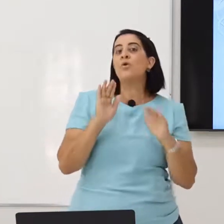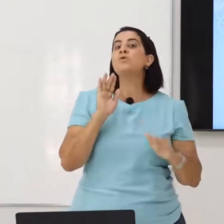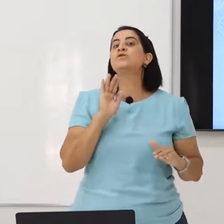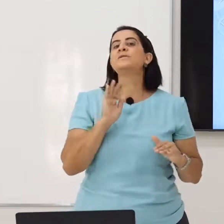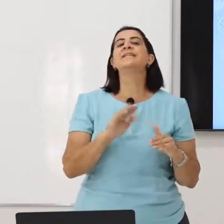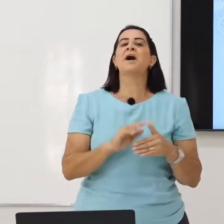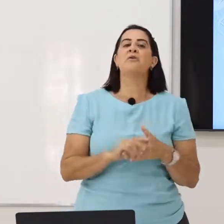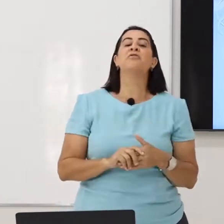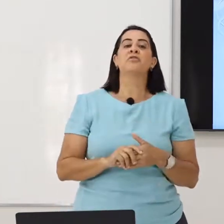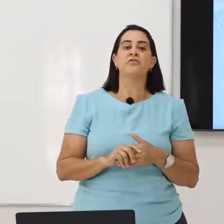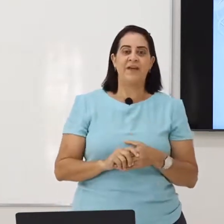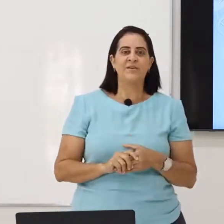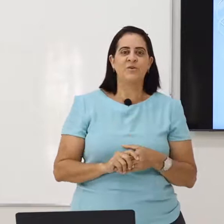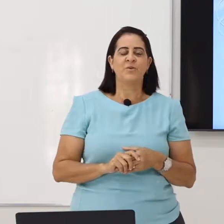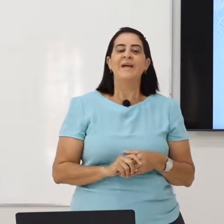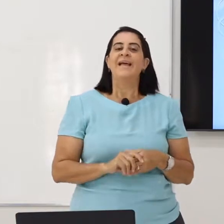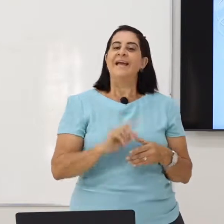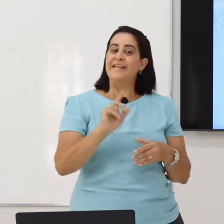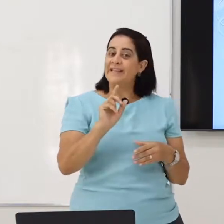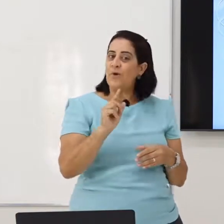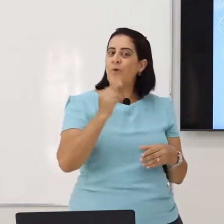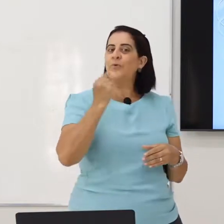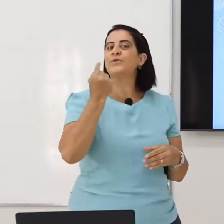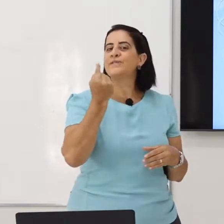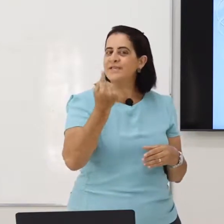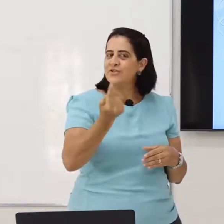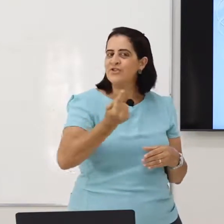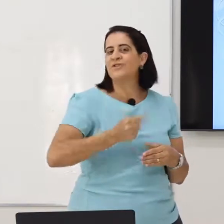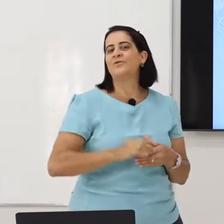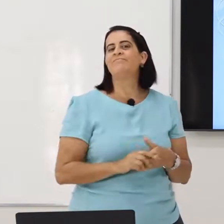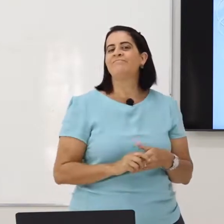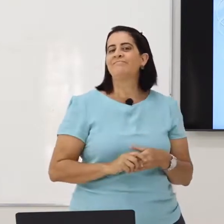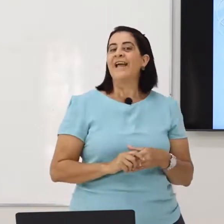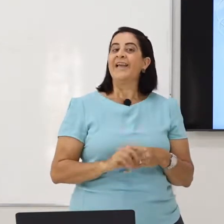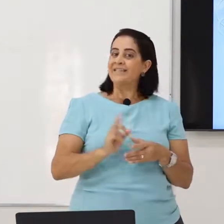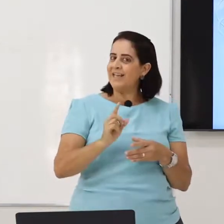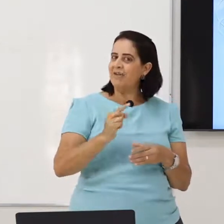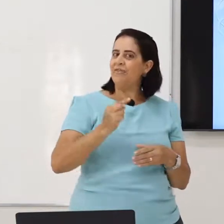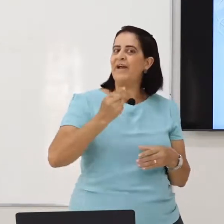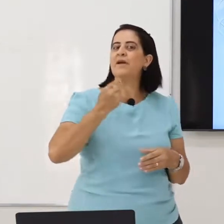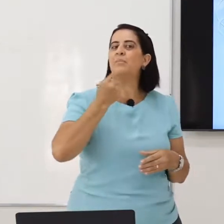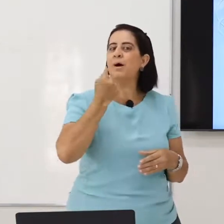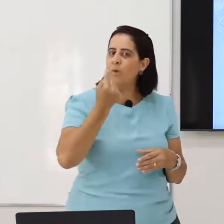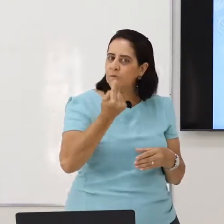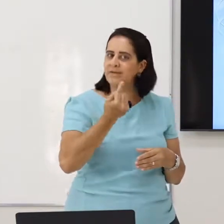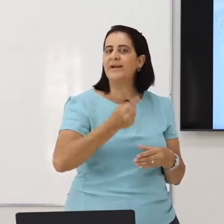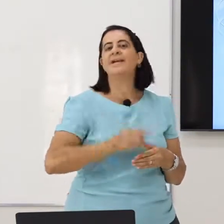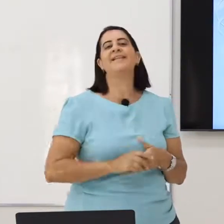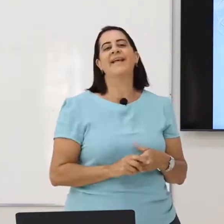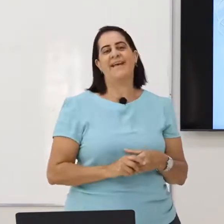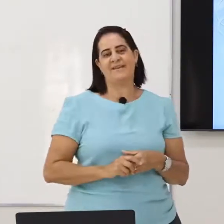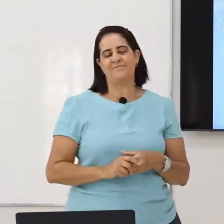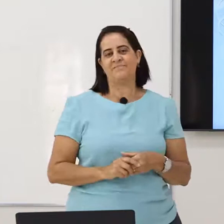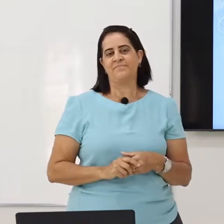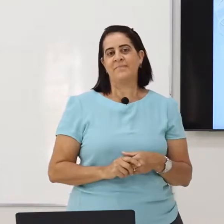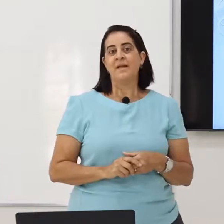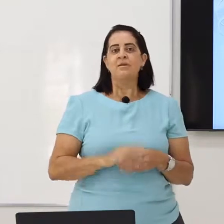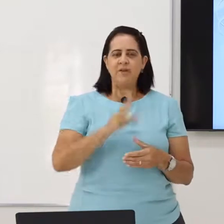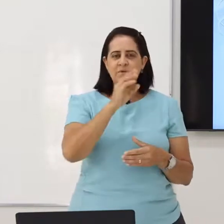onde o sinal for feito, ele dá outro sentido, ele se refere a uma outra ideia. Vamos ver